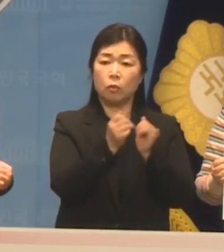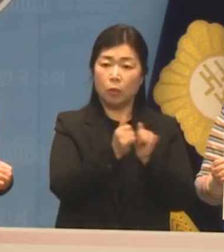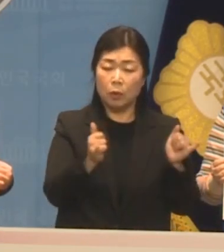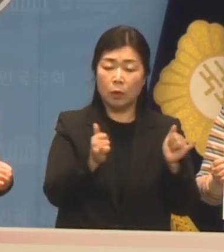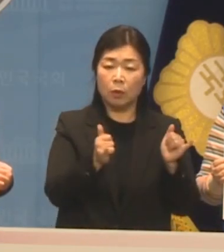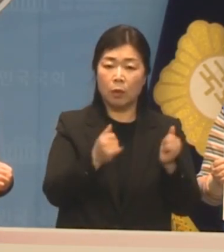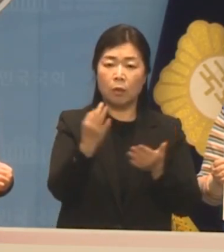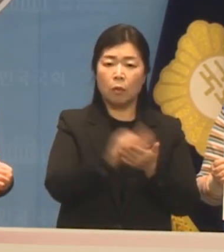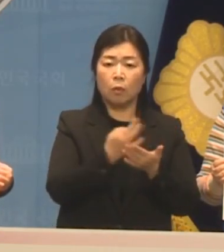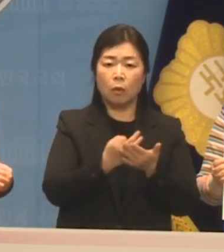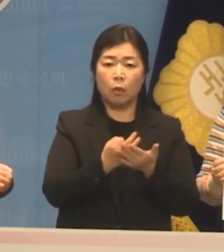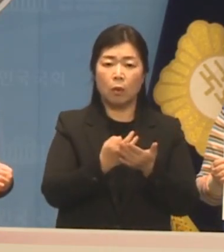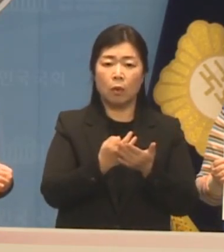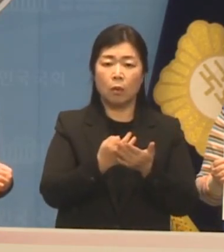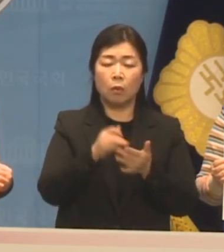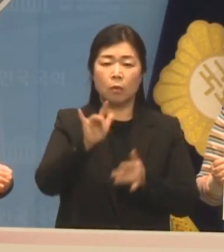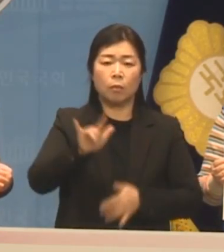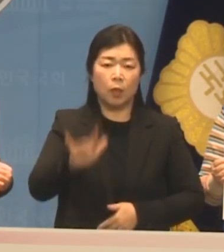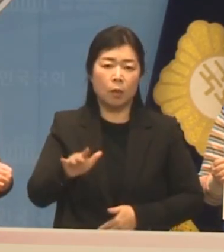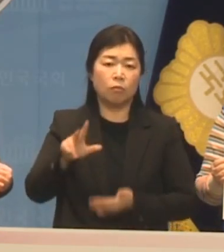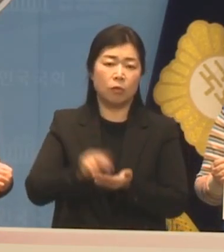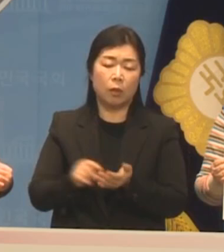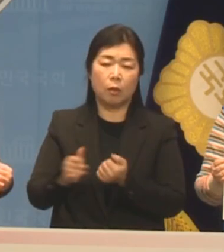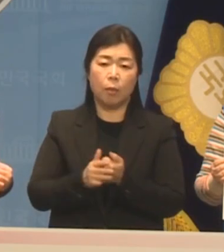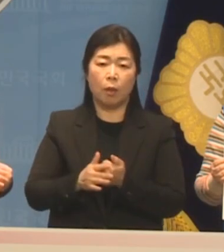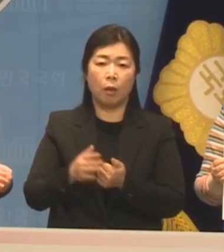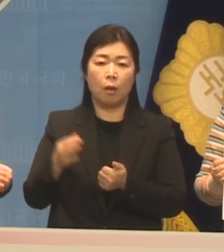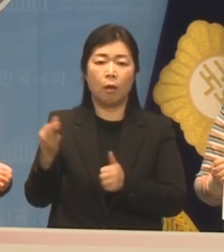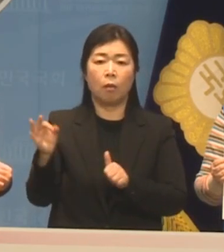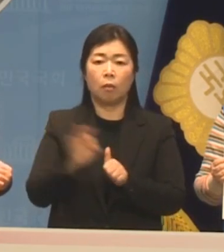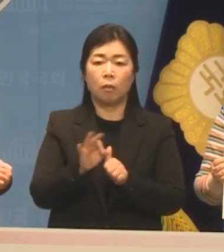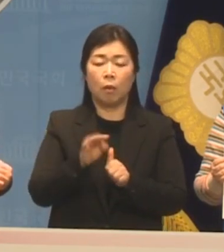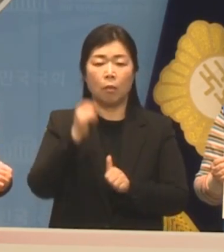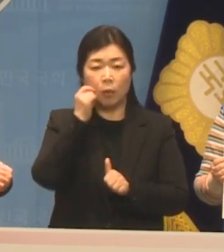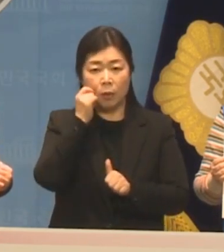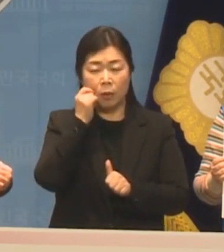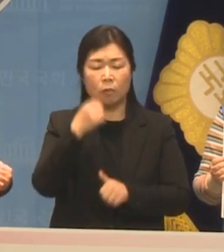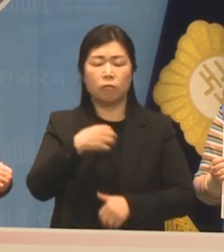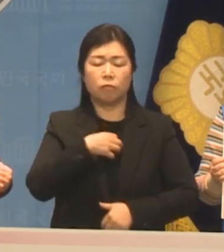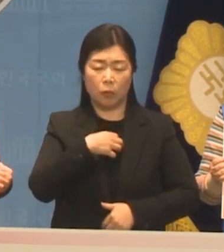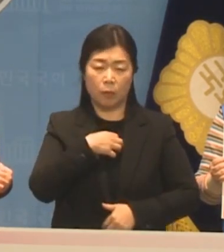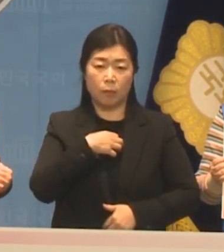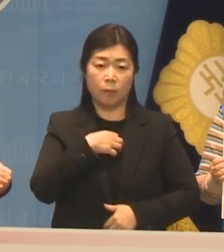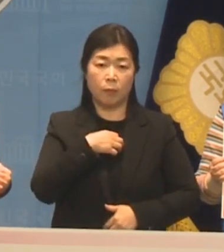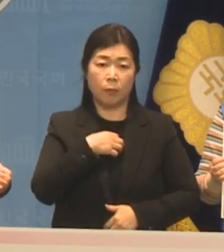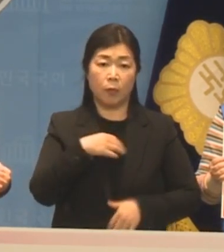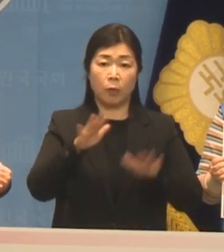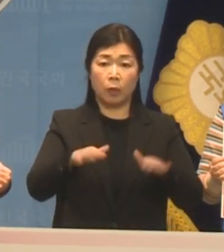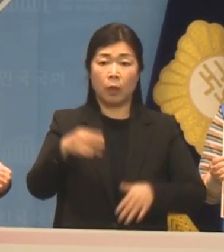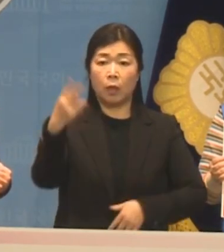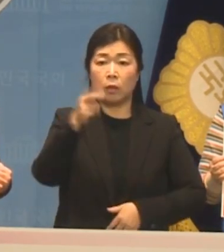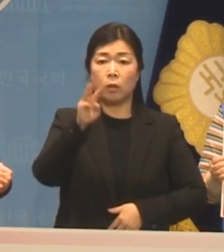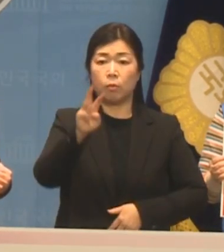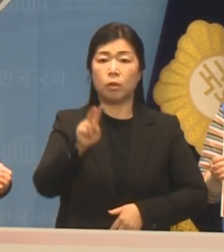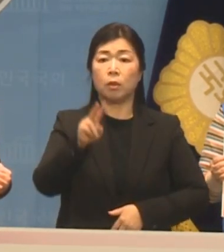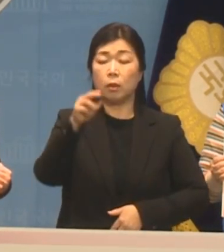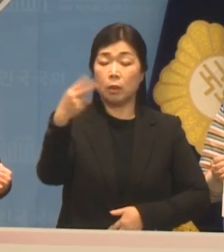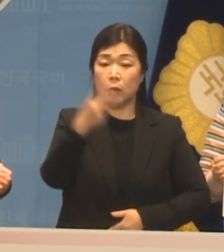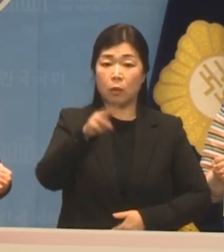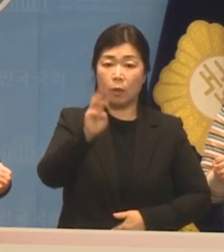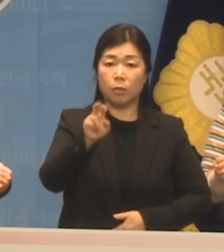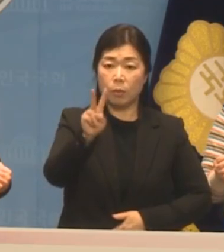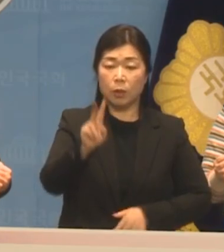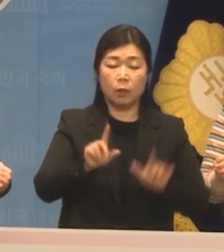생계를 이어받고 있는 퇴직 공무원이 늘어나고 있으며 오는 32년까지는 10만 명에